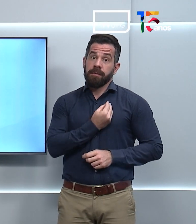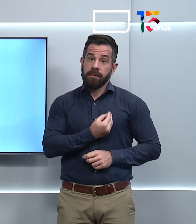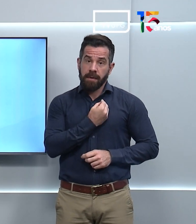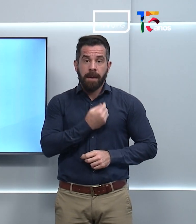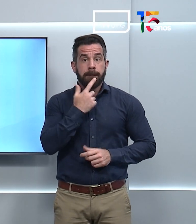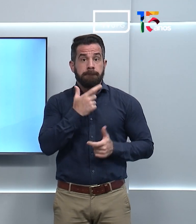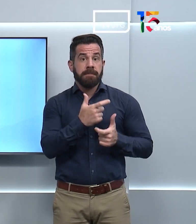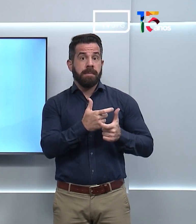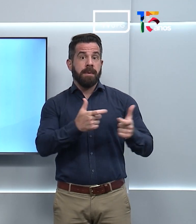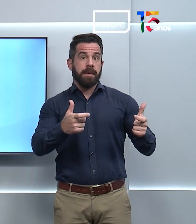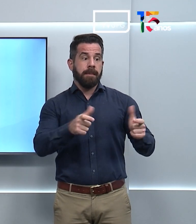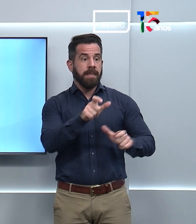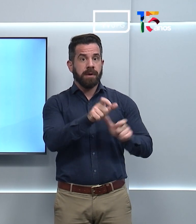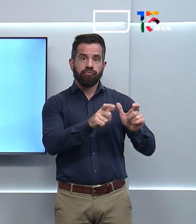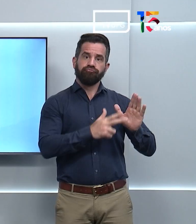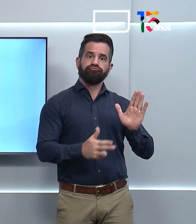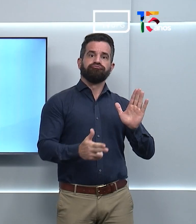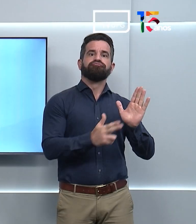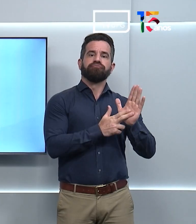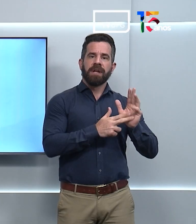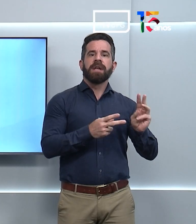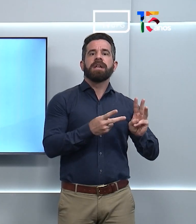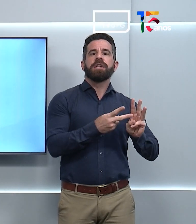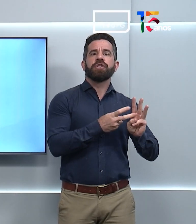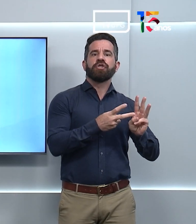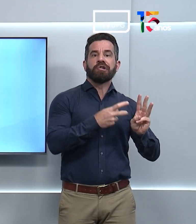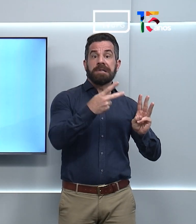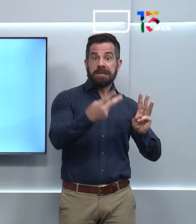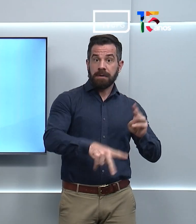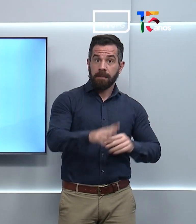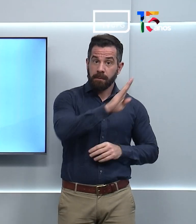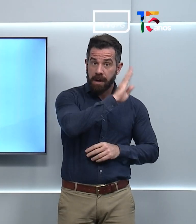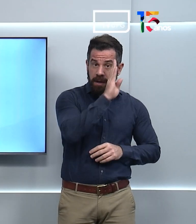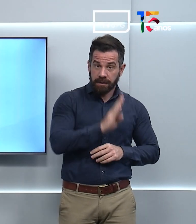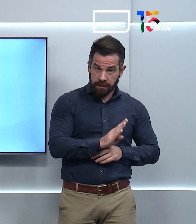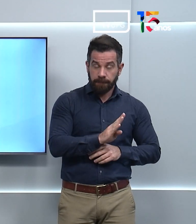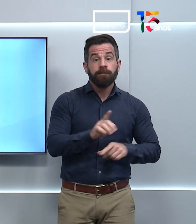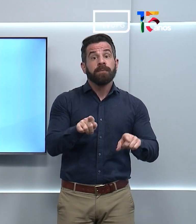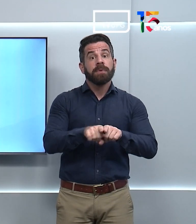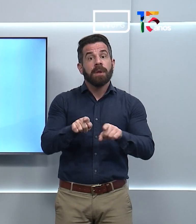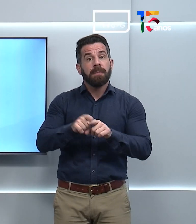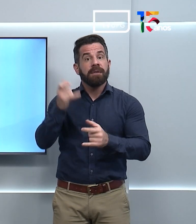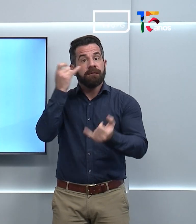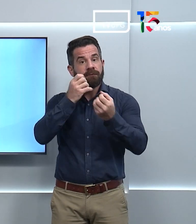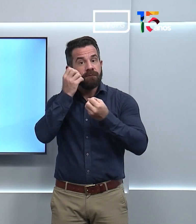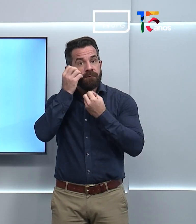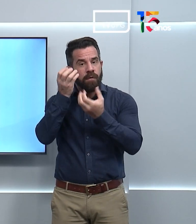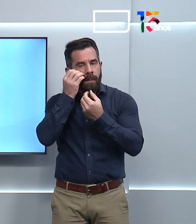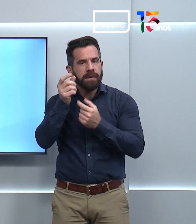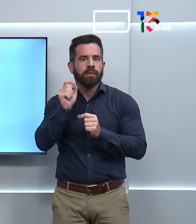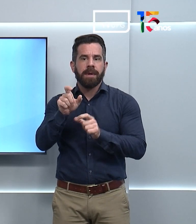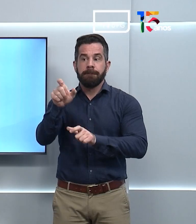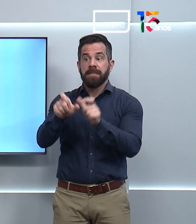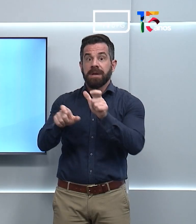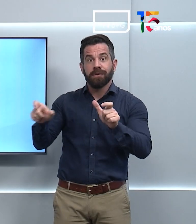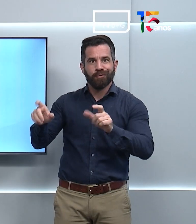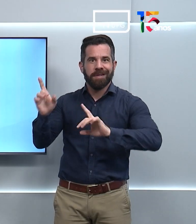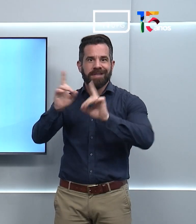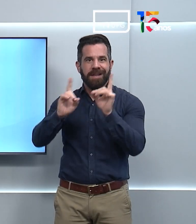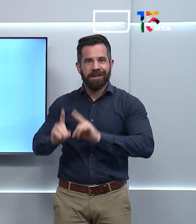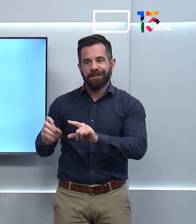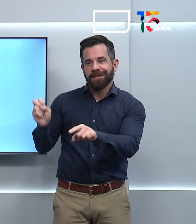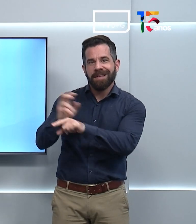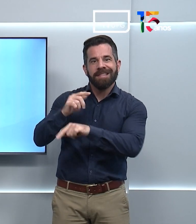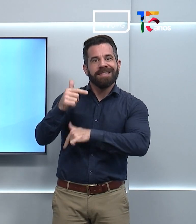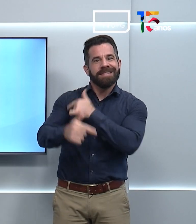da autodeclaração de indígenas no Brasil. E também temos informações sobre a inserção de pessoas com